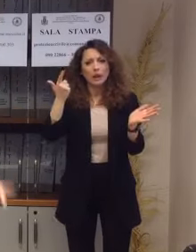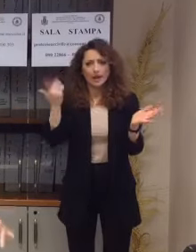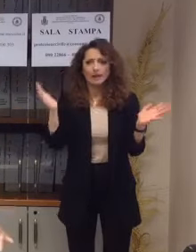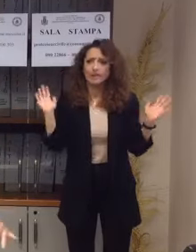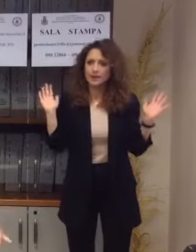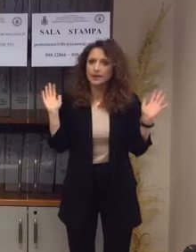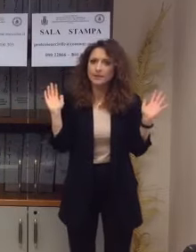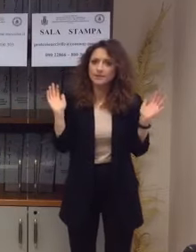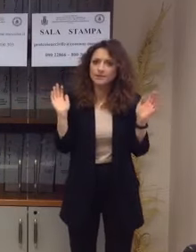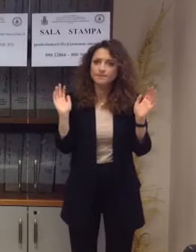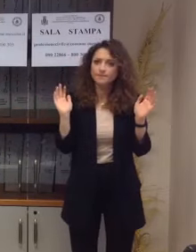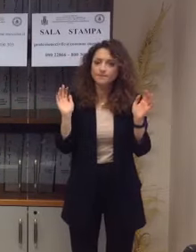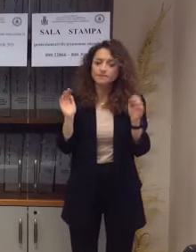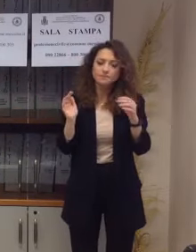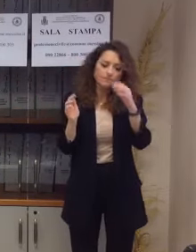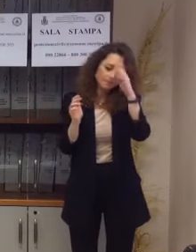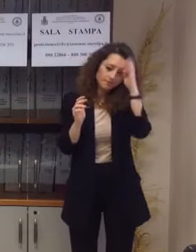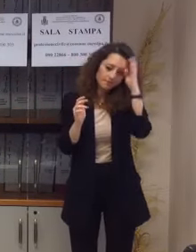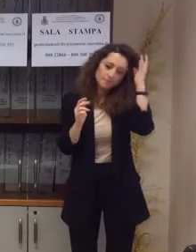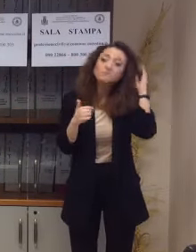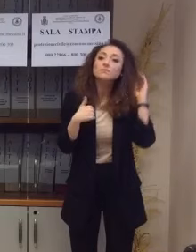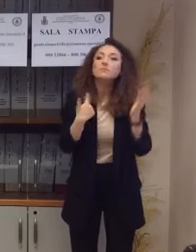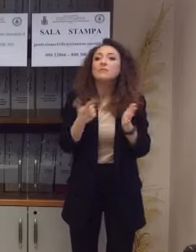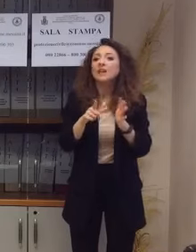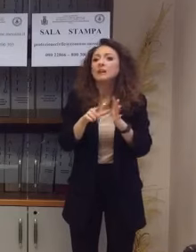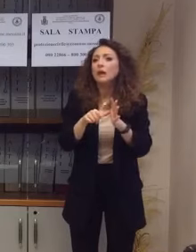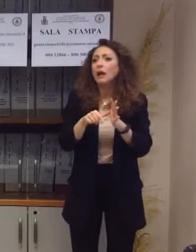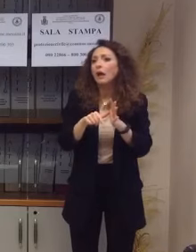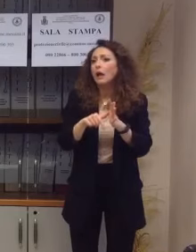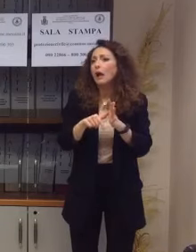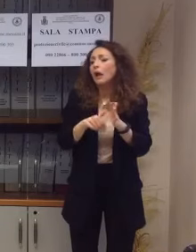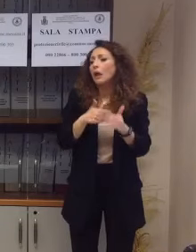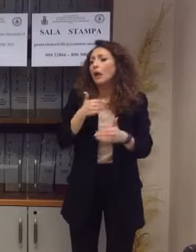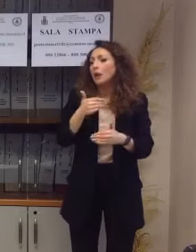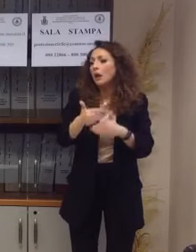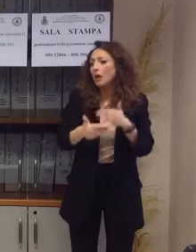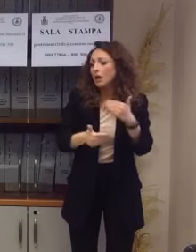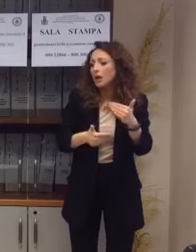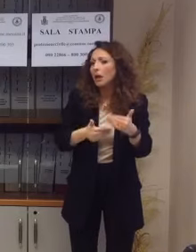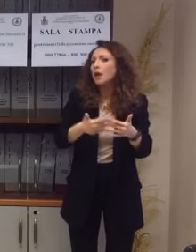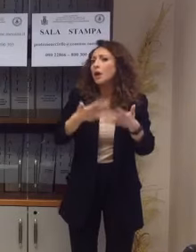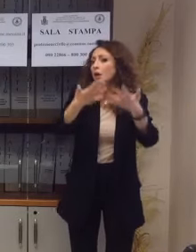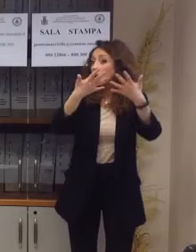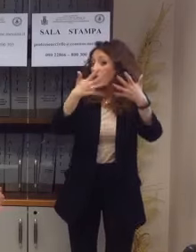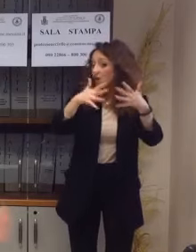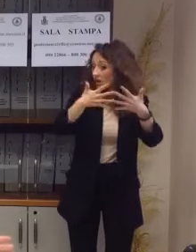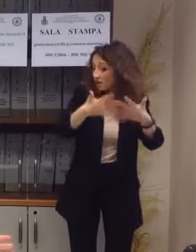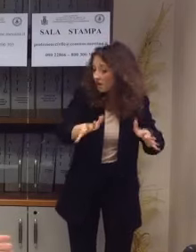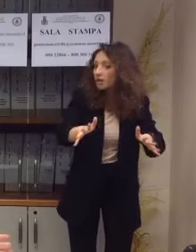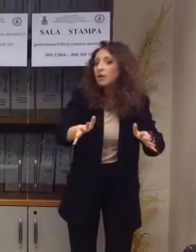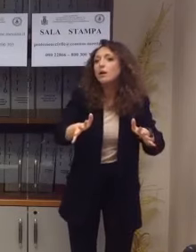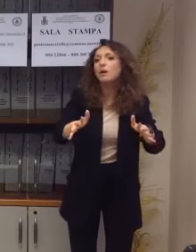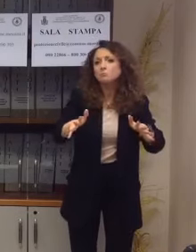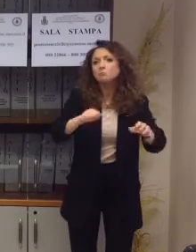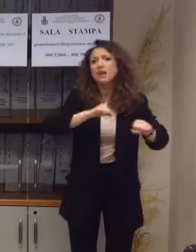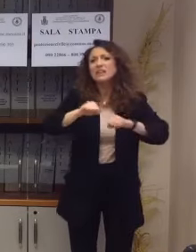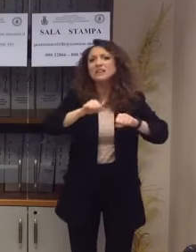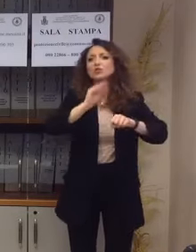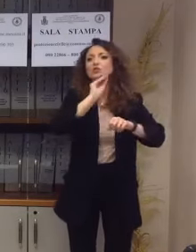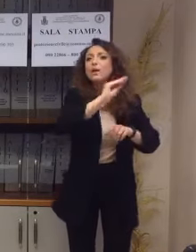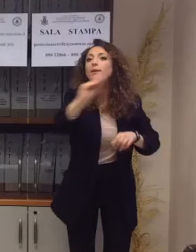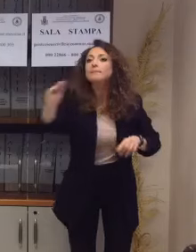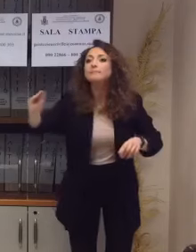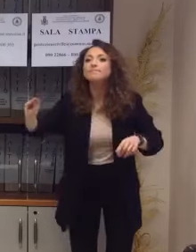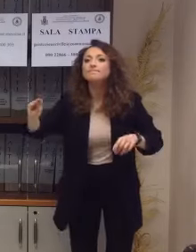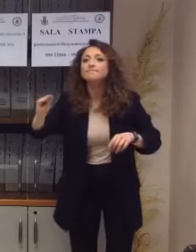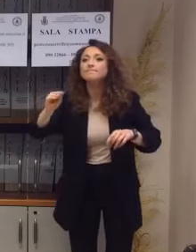a difendere l'indifendibile. Quindi ora il tempo è passato, chiederò ovviamente ai dirigenti di farmi